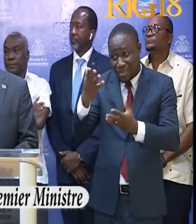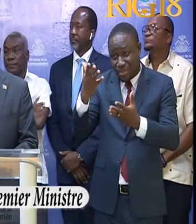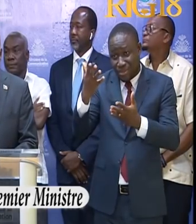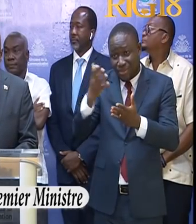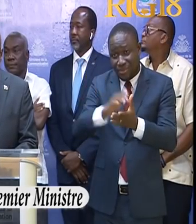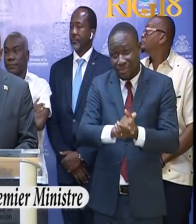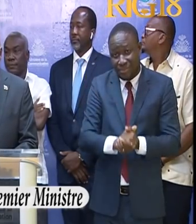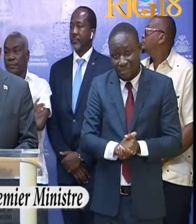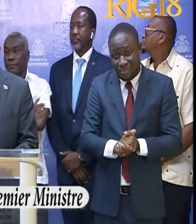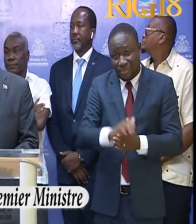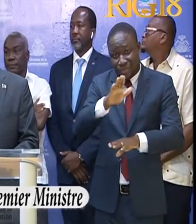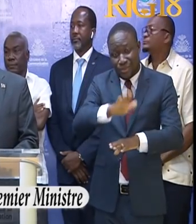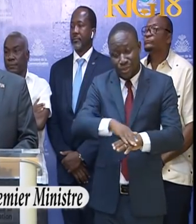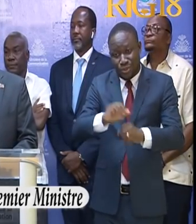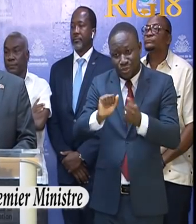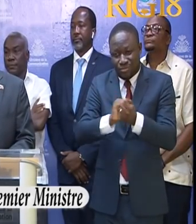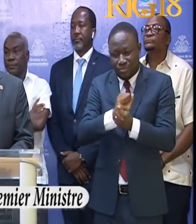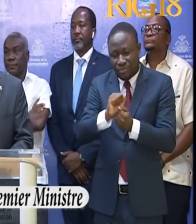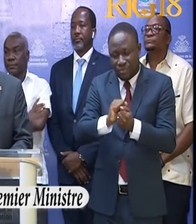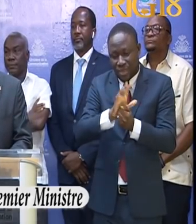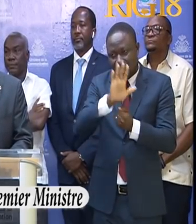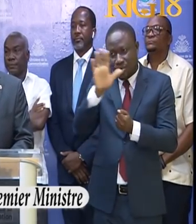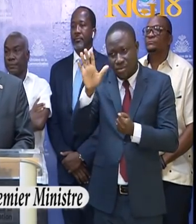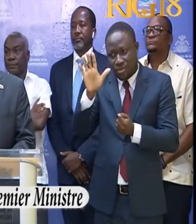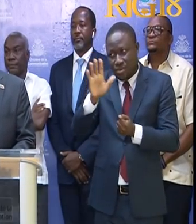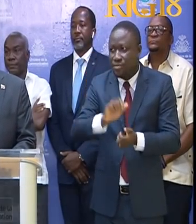permanente sur le coronavirus.